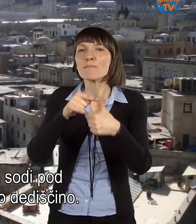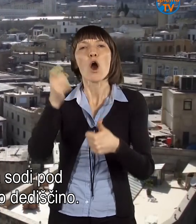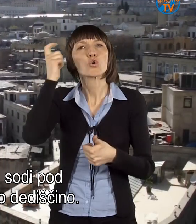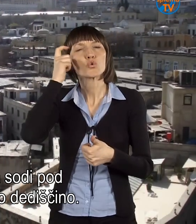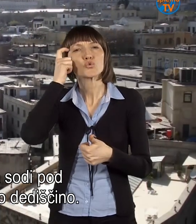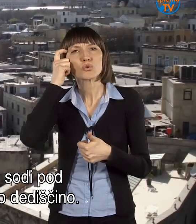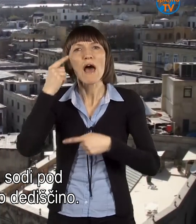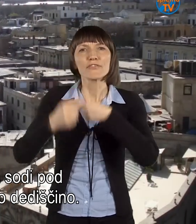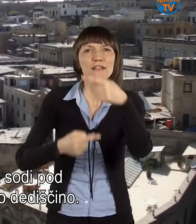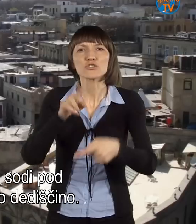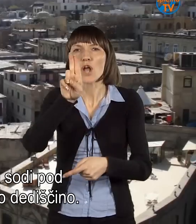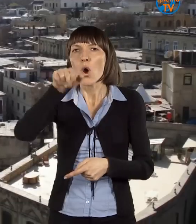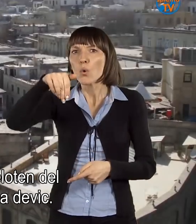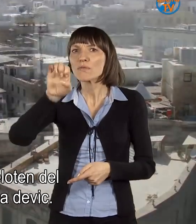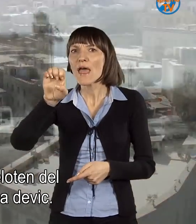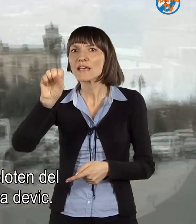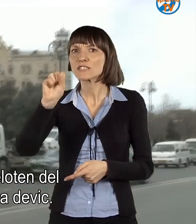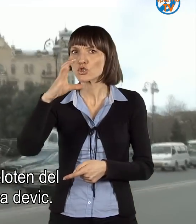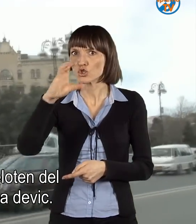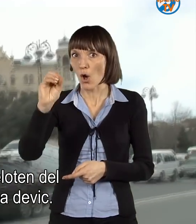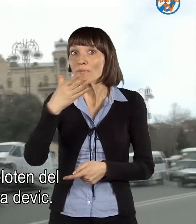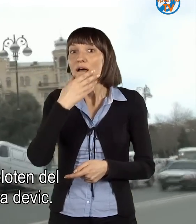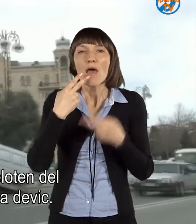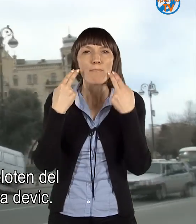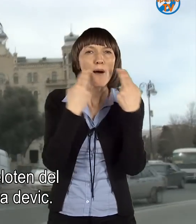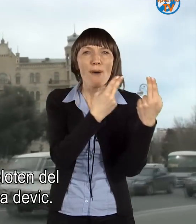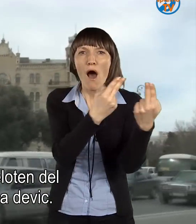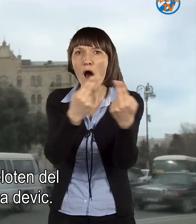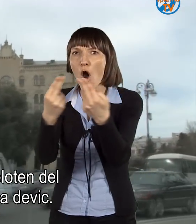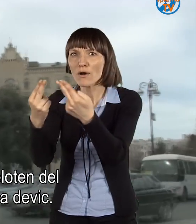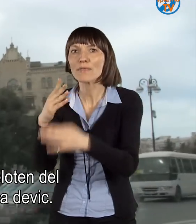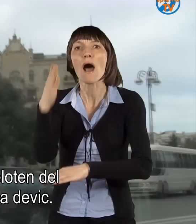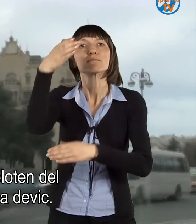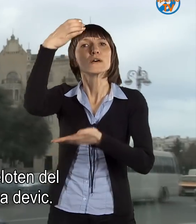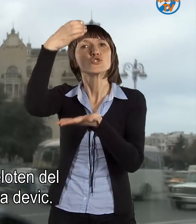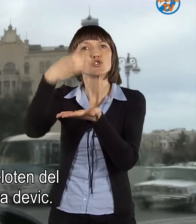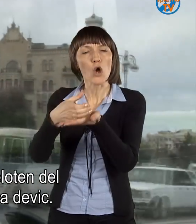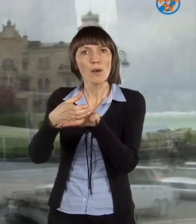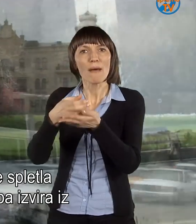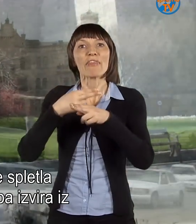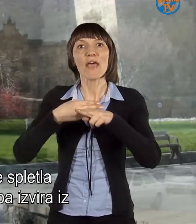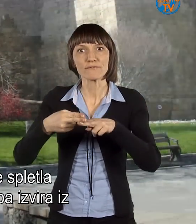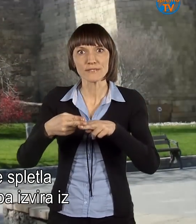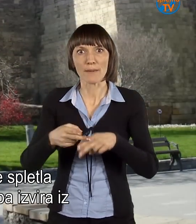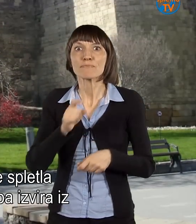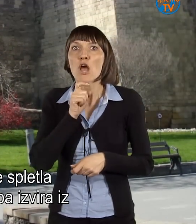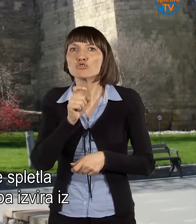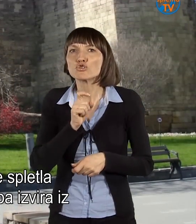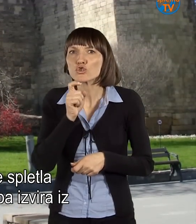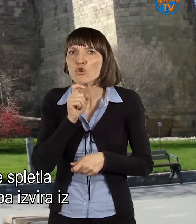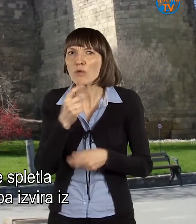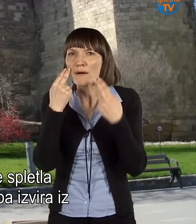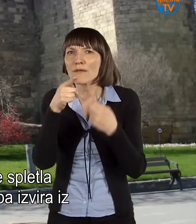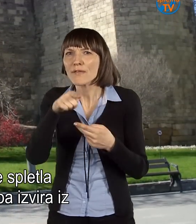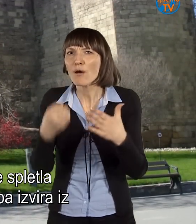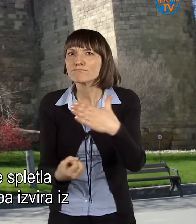kulturno dediščino. Lep razgled na celoten del se odpre iz stolpa devic. Legenda, ki se je spletla okoli